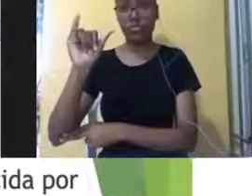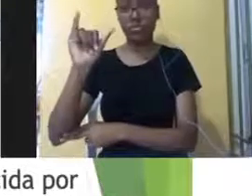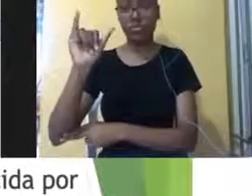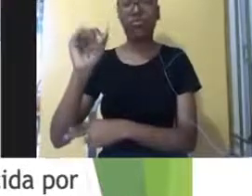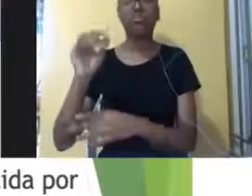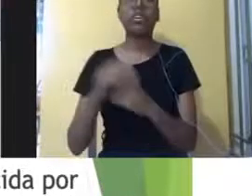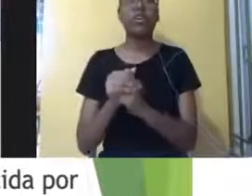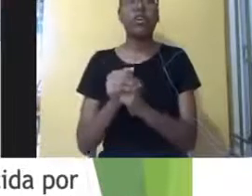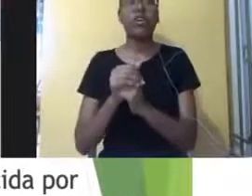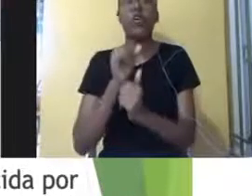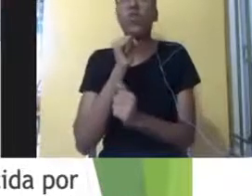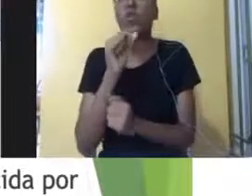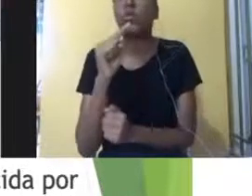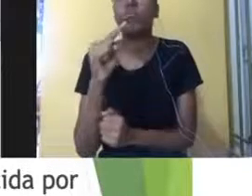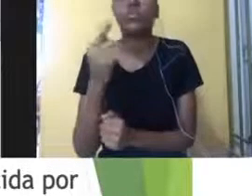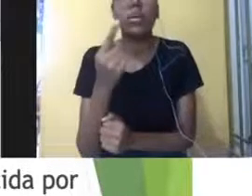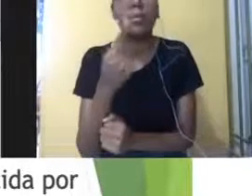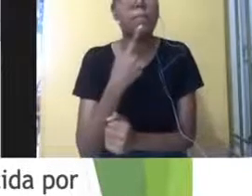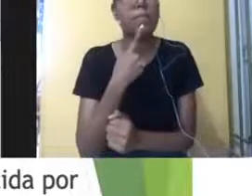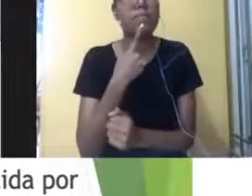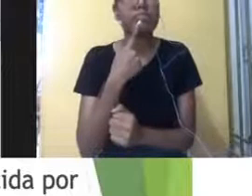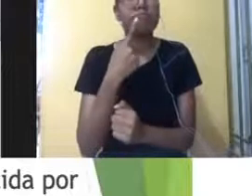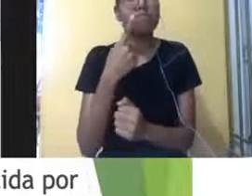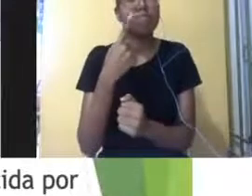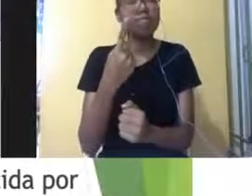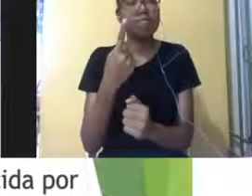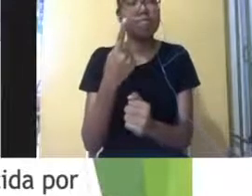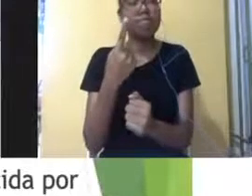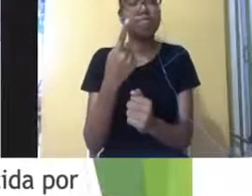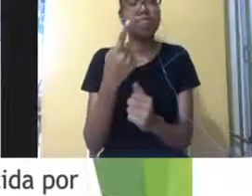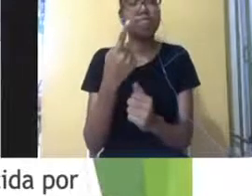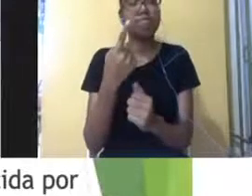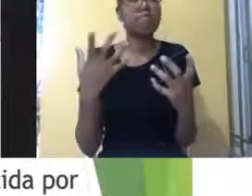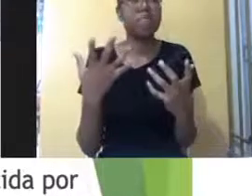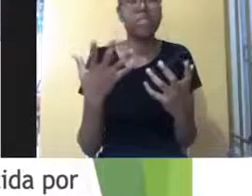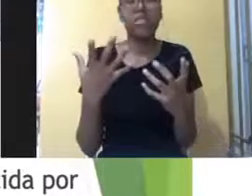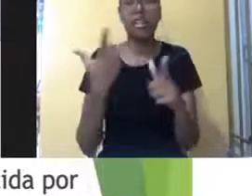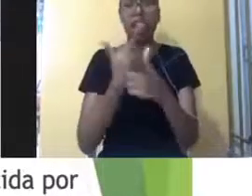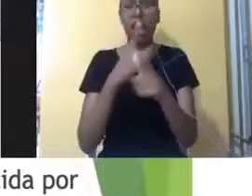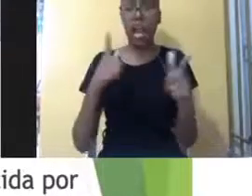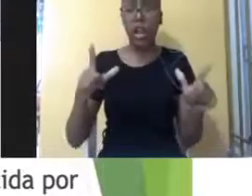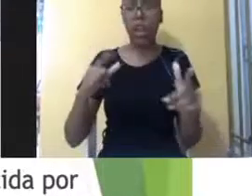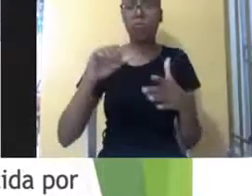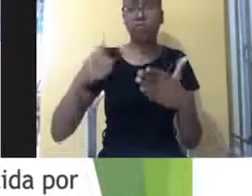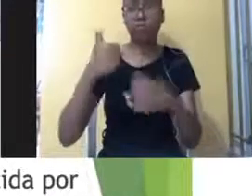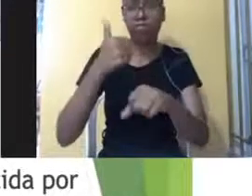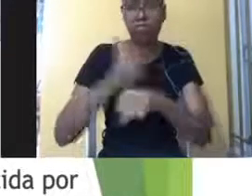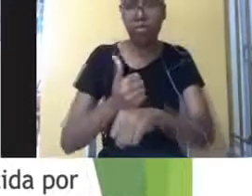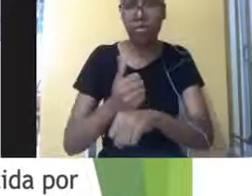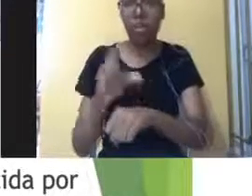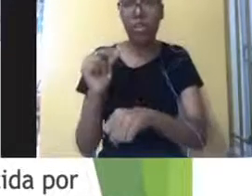compleja, similar a las lenguas reconocidas, o sea, el español, el inglés, el francés, pero también una